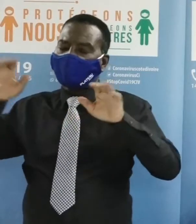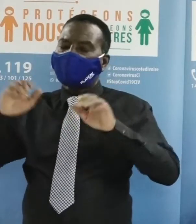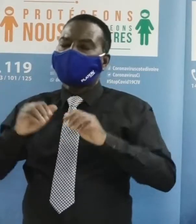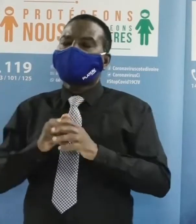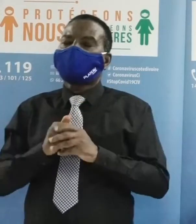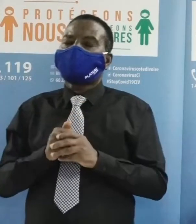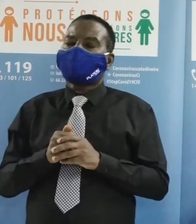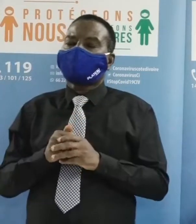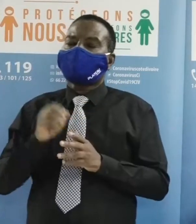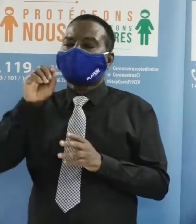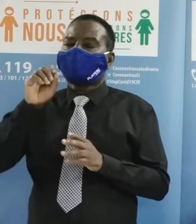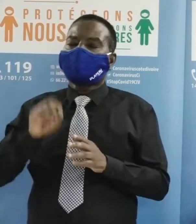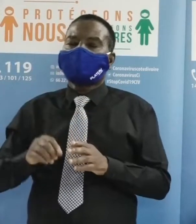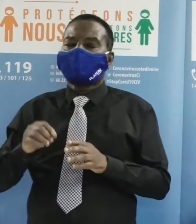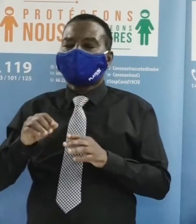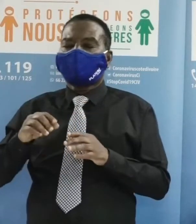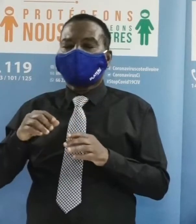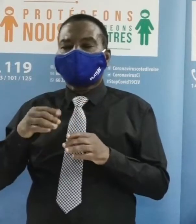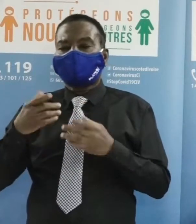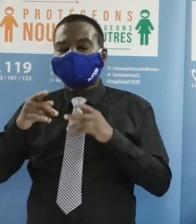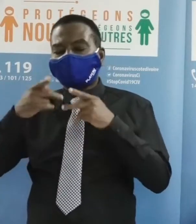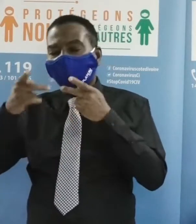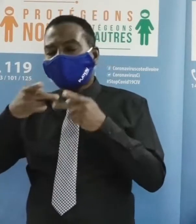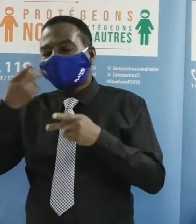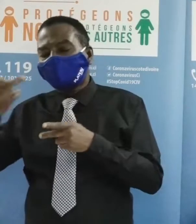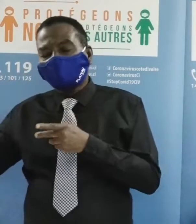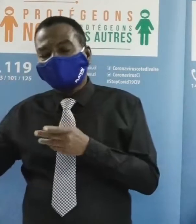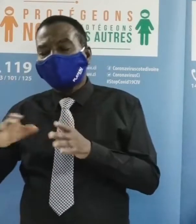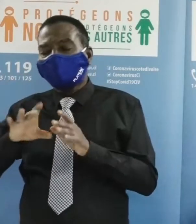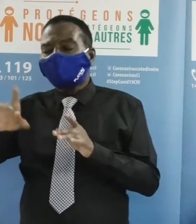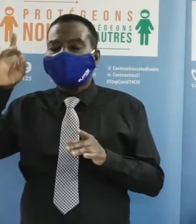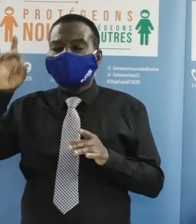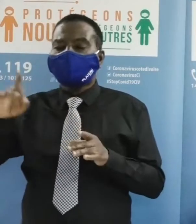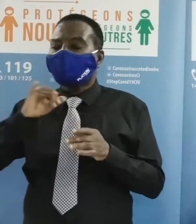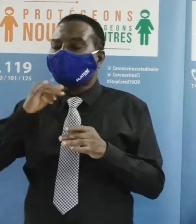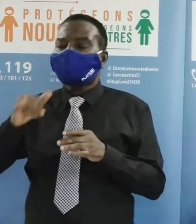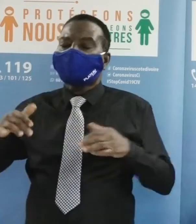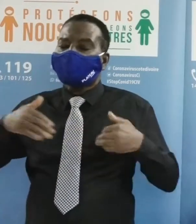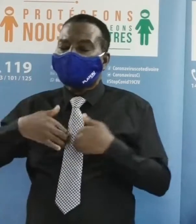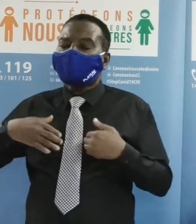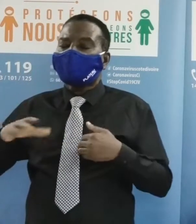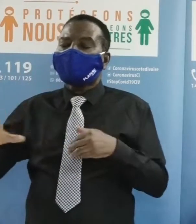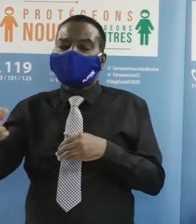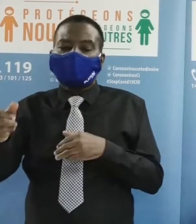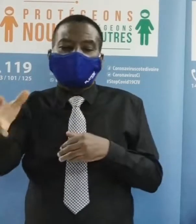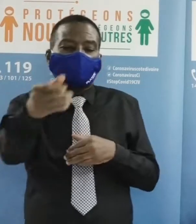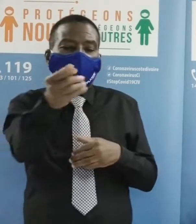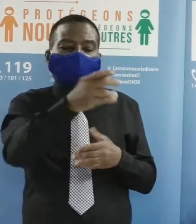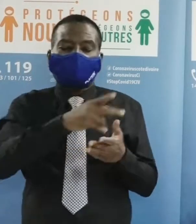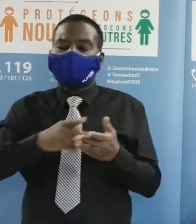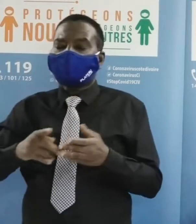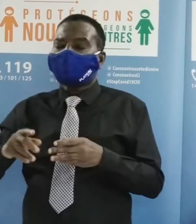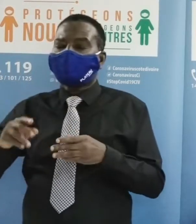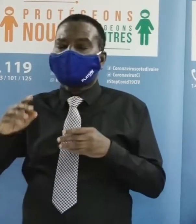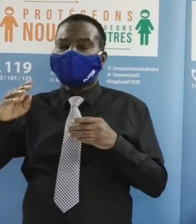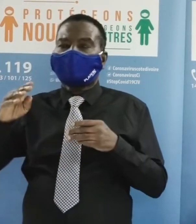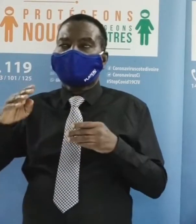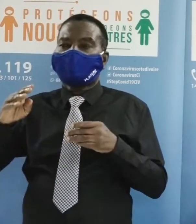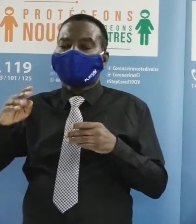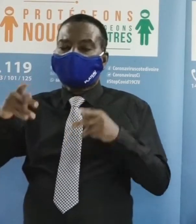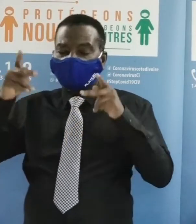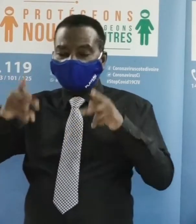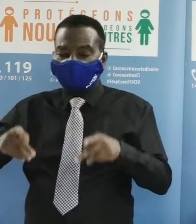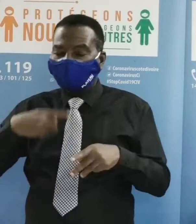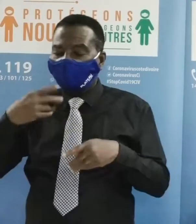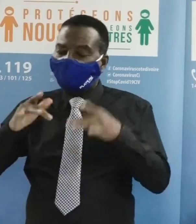donc des commentaires ou on les trouve c'est pas des animaux qu'on va ramasser quelques passes et des êtres humains qui sont malades